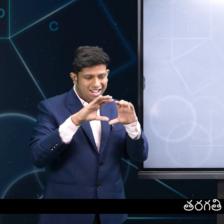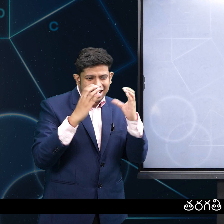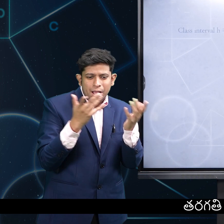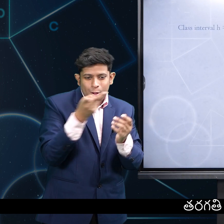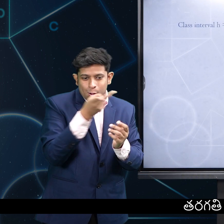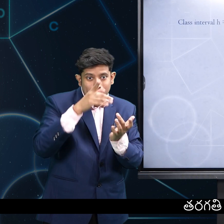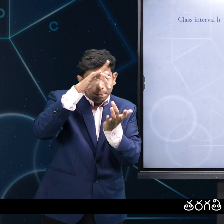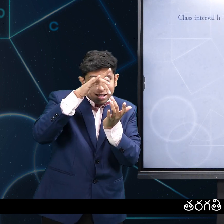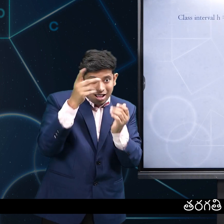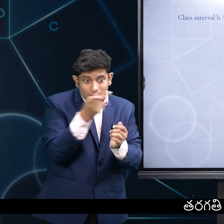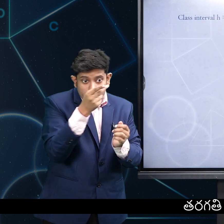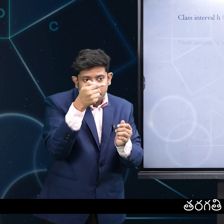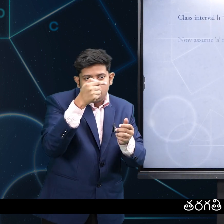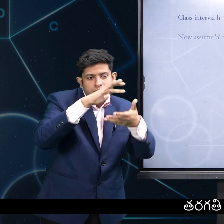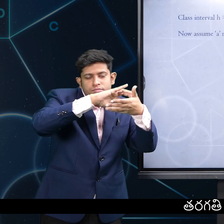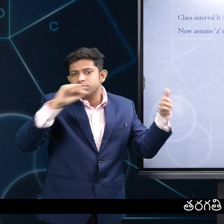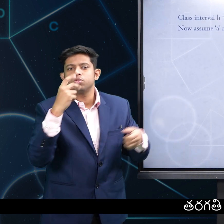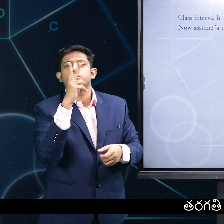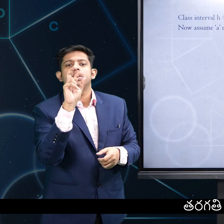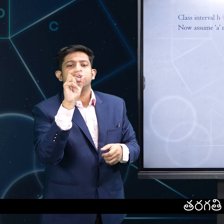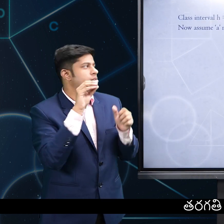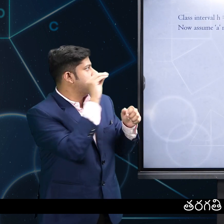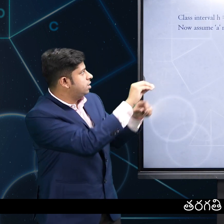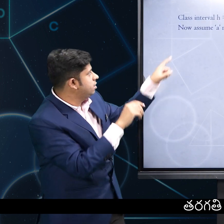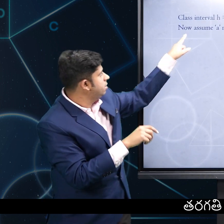తరగతి విరామం h 20. ఇప్పుడు